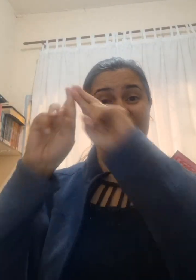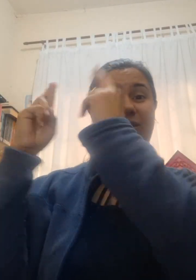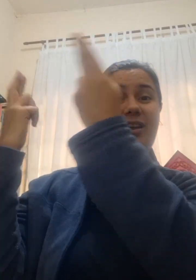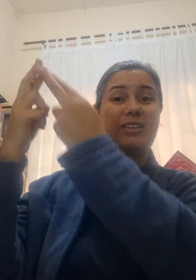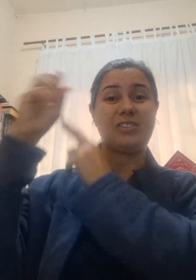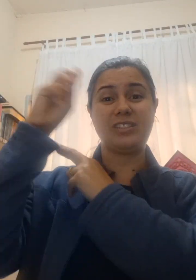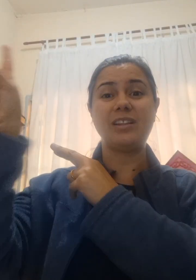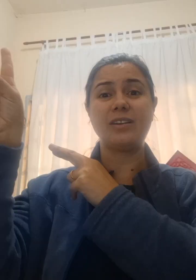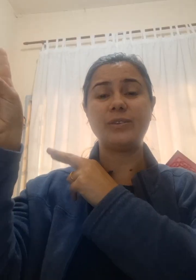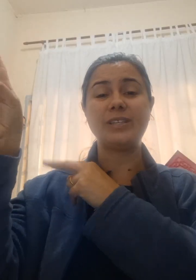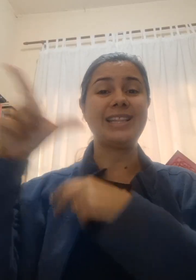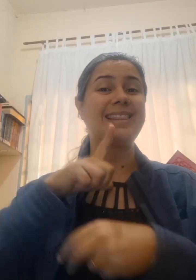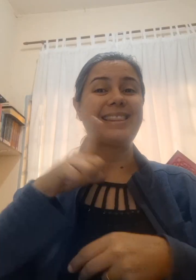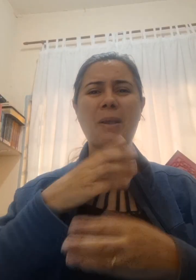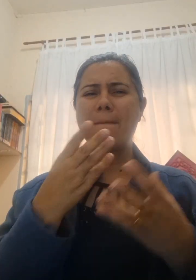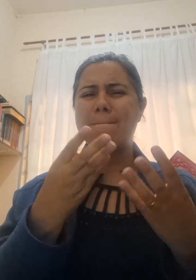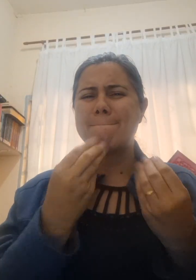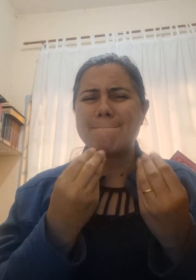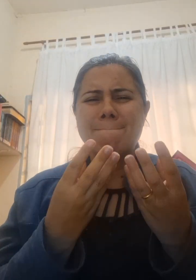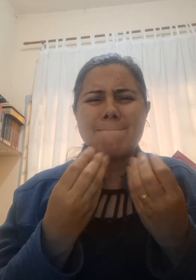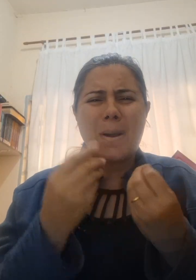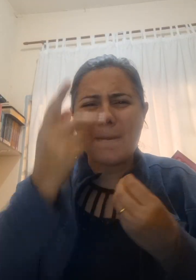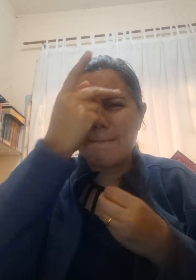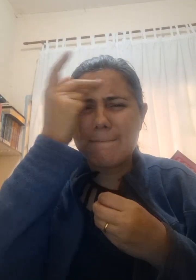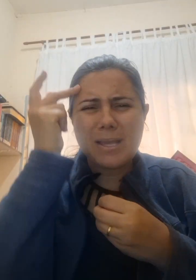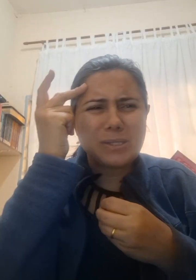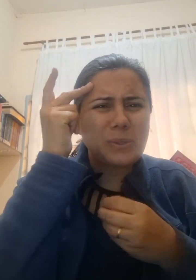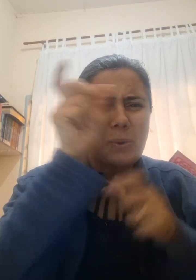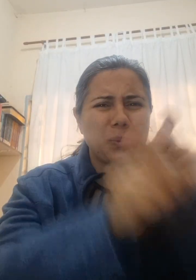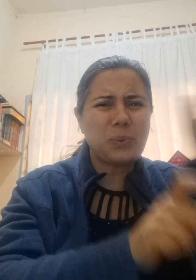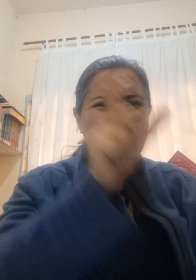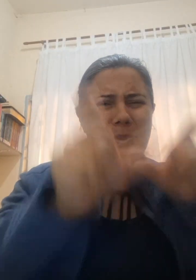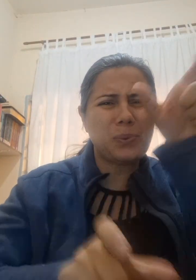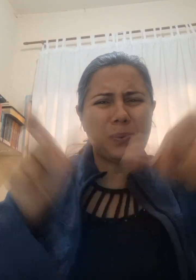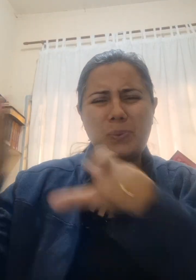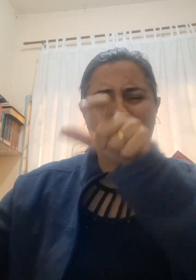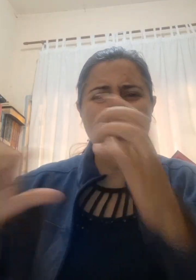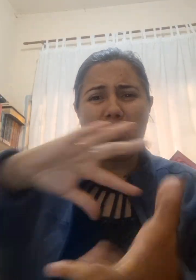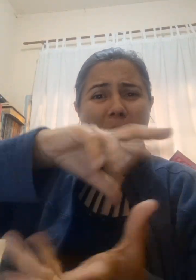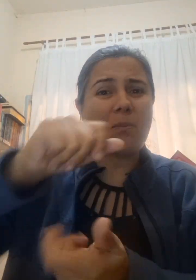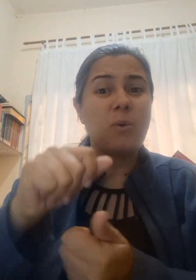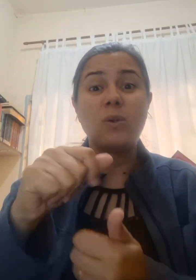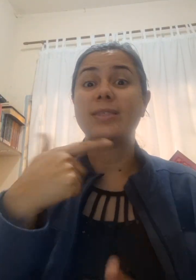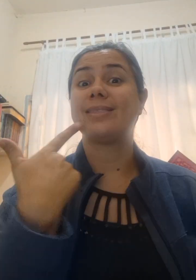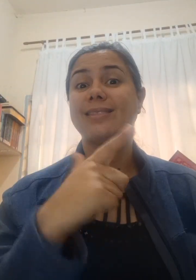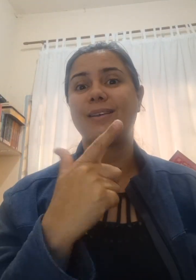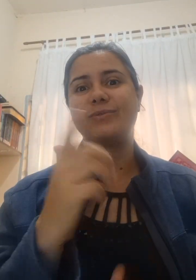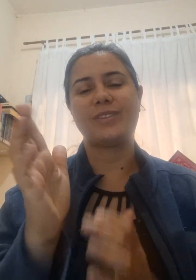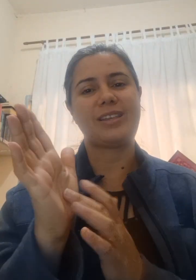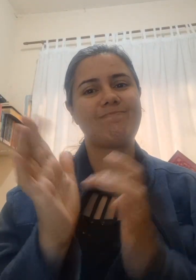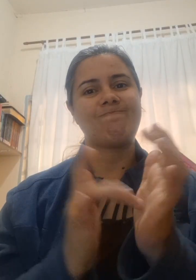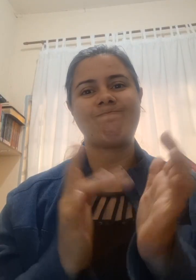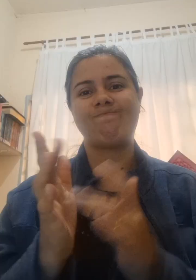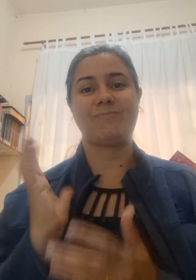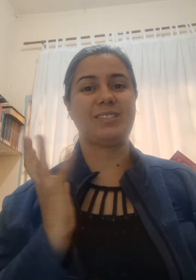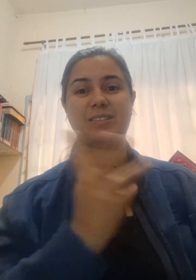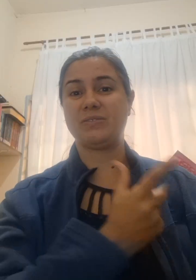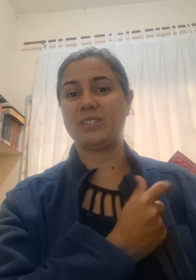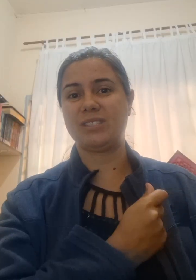Igual aqui no reino de Deus, que tem um monte de pessoa no mundo que não tem Jesus, não